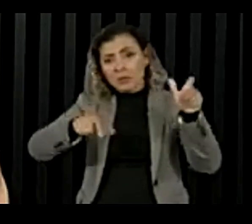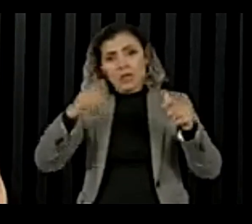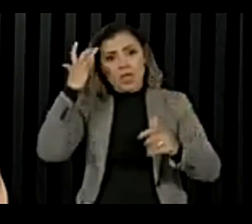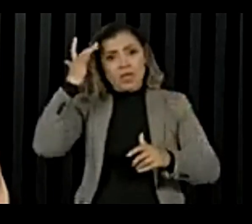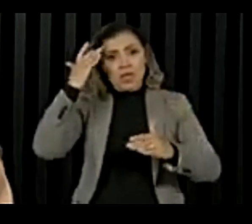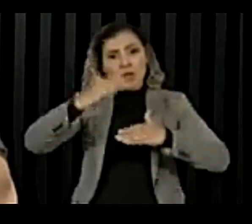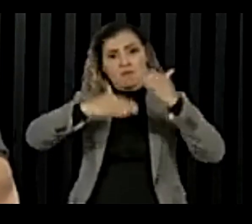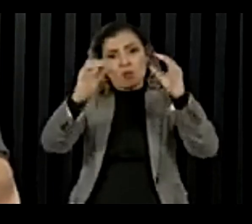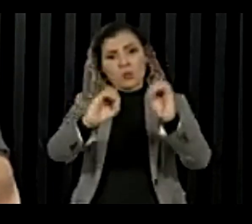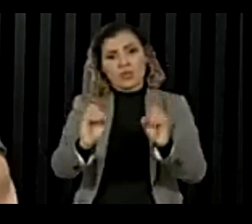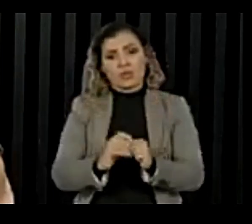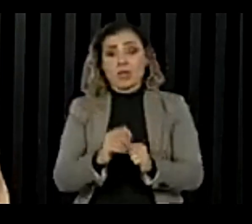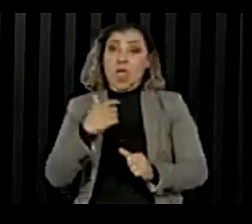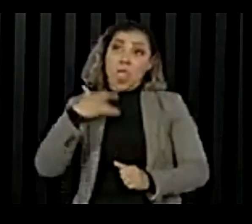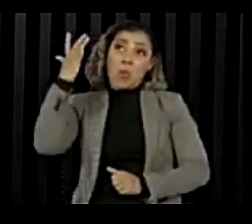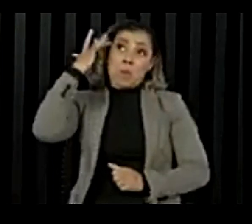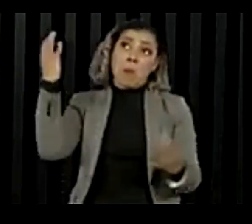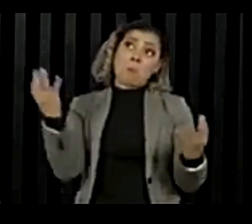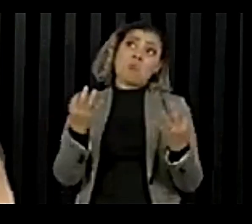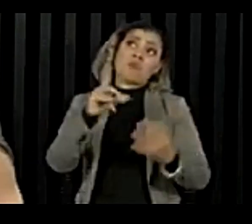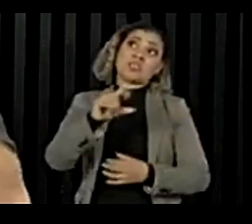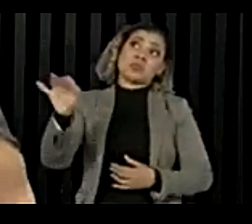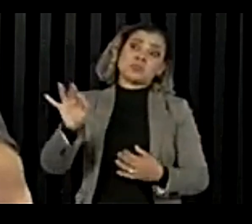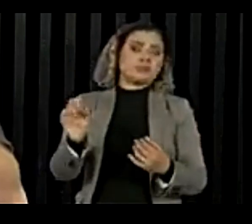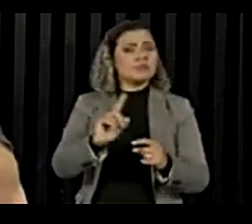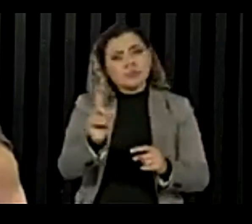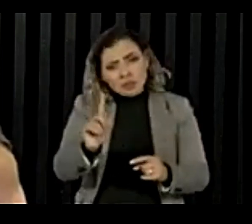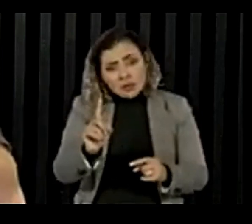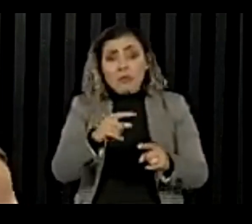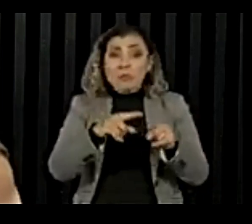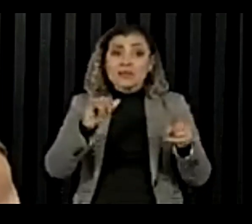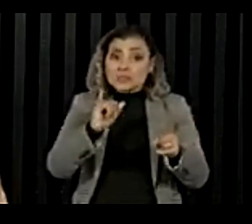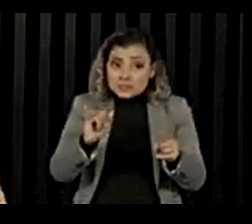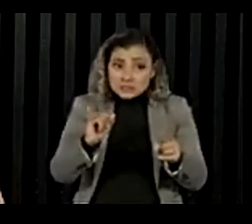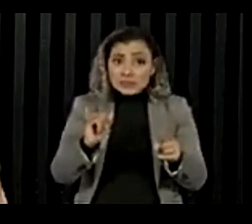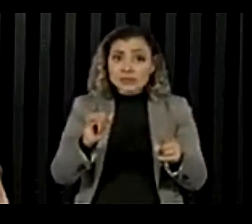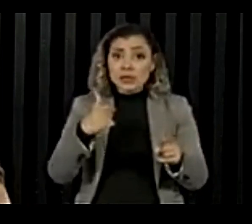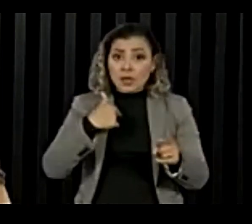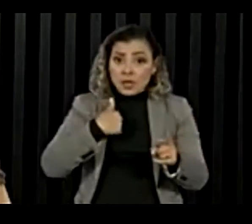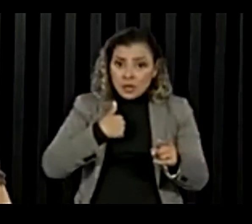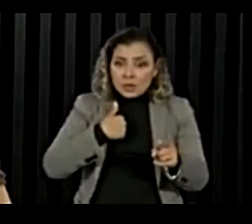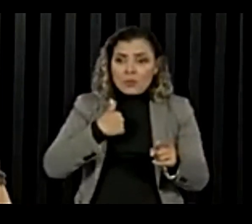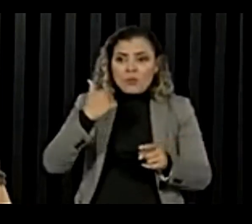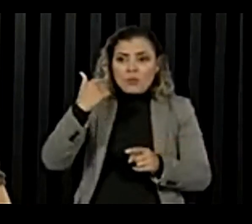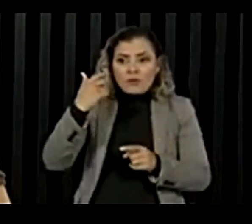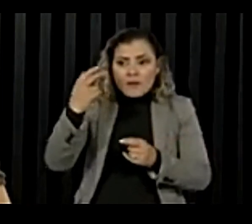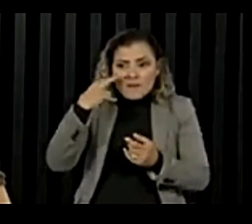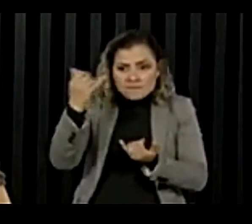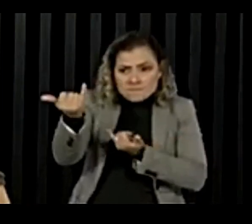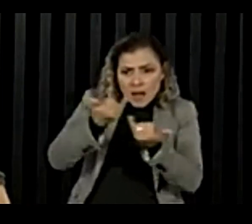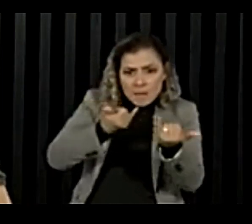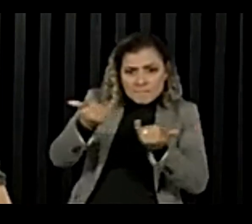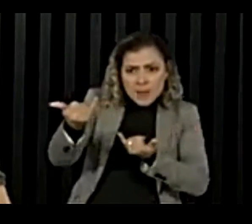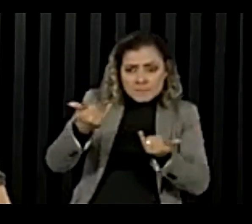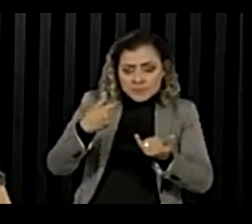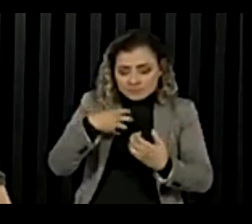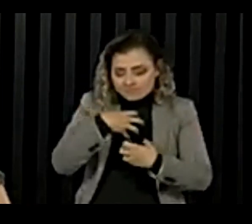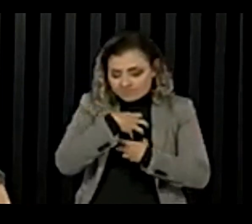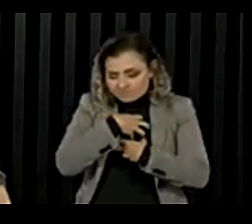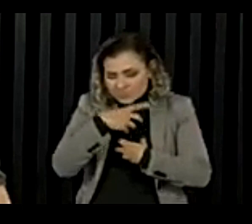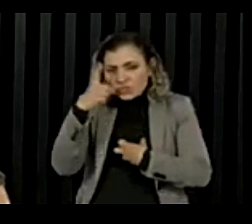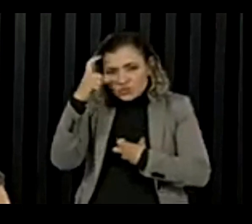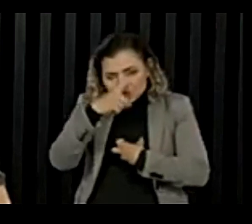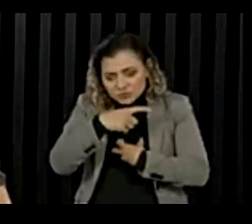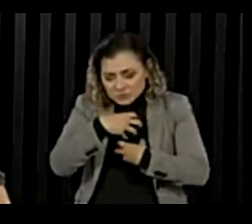processo não estou dizendo que eu sou amadurecido nem crescido, mas eu não estaria nesse meu processo se eu não tivesse ouvido muito do que eu ouvi. Então, por mais duro que tenha